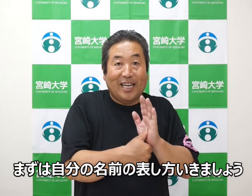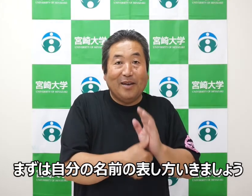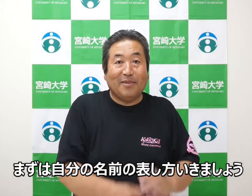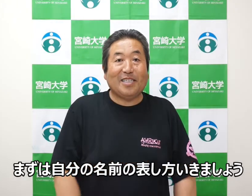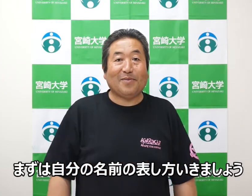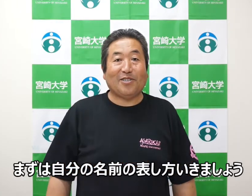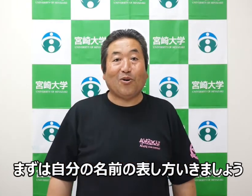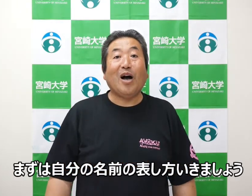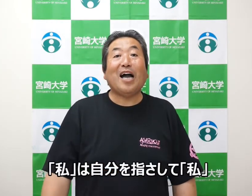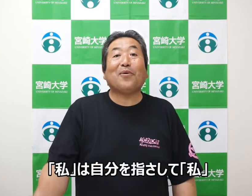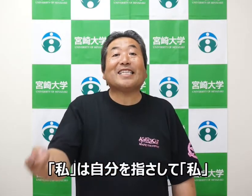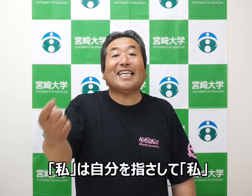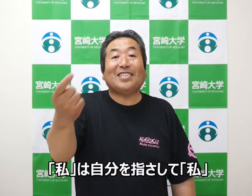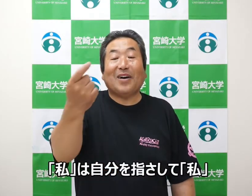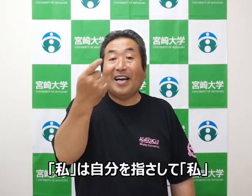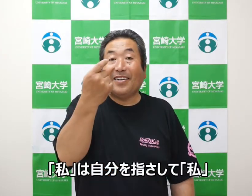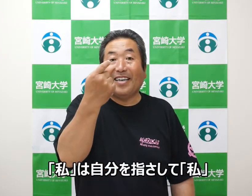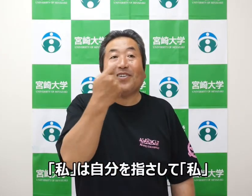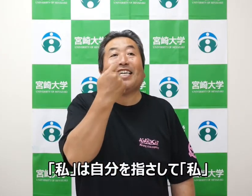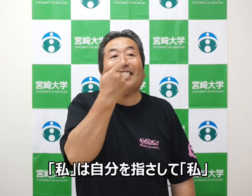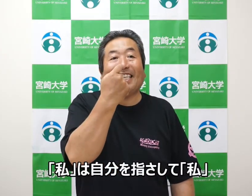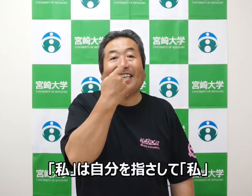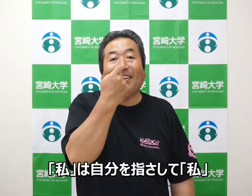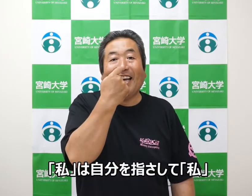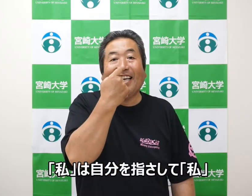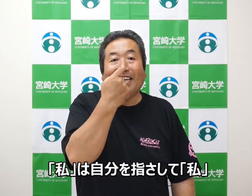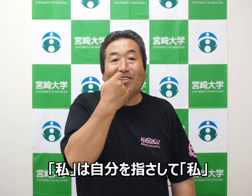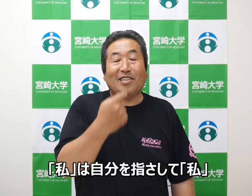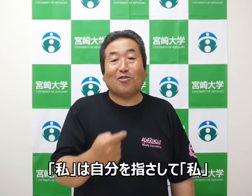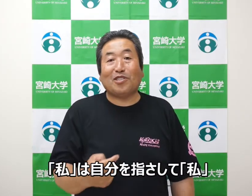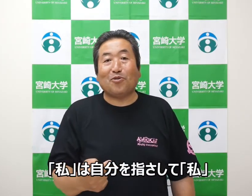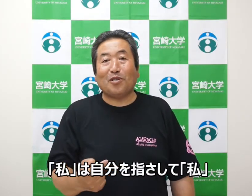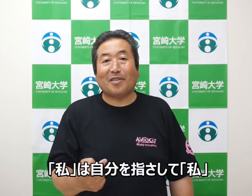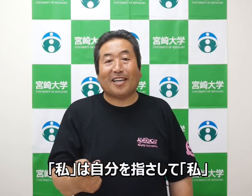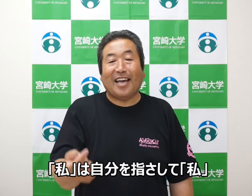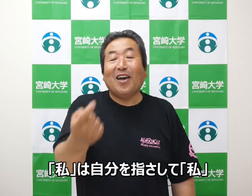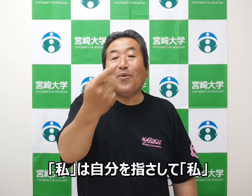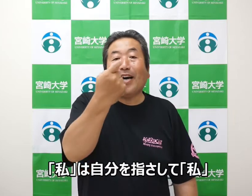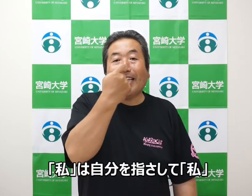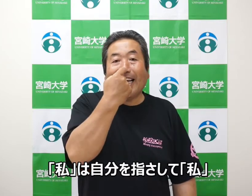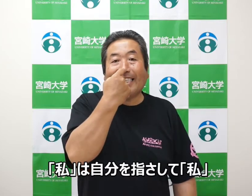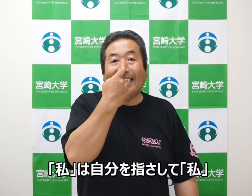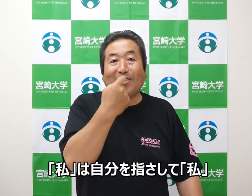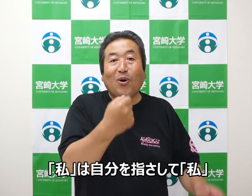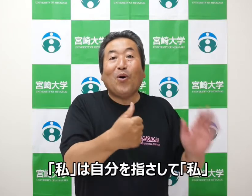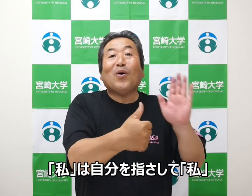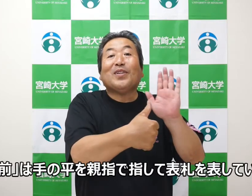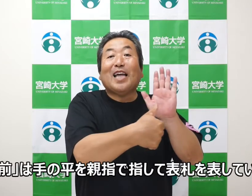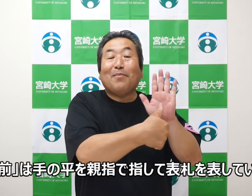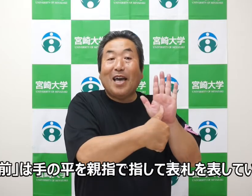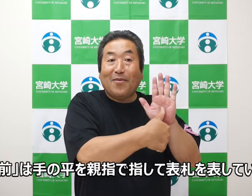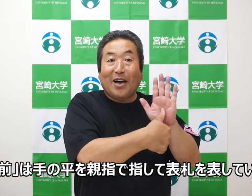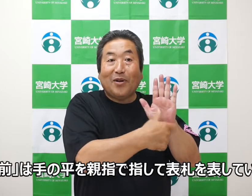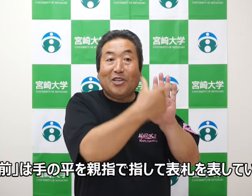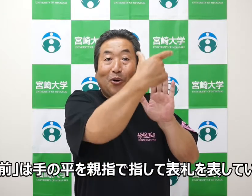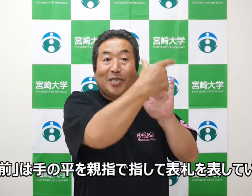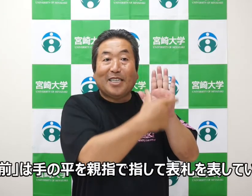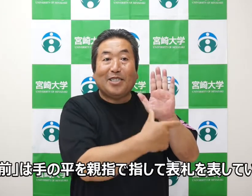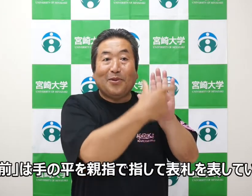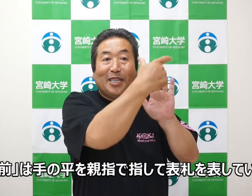まずいきましょう。はい、私は、私でしたよね。ちゃんと口動いてますかね。私の名前は、これ表札と思って